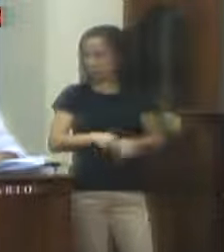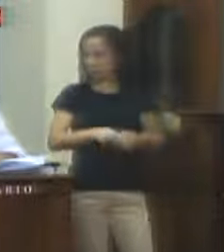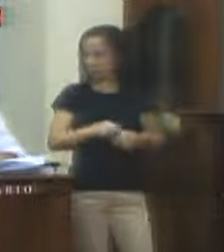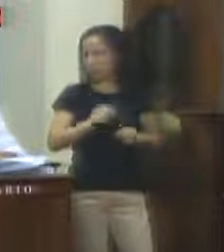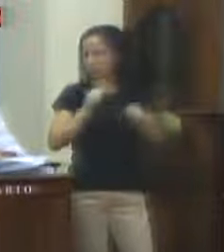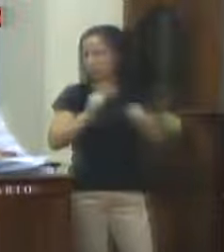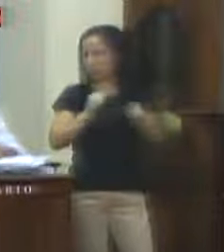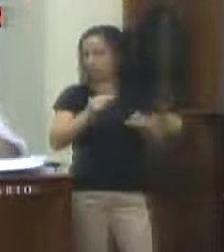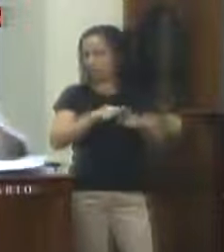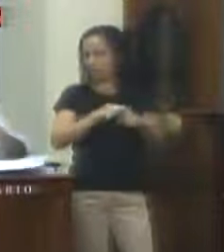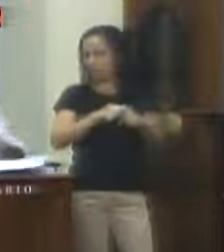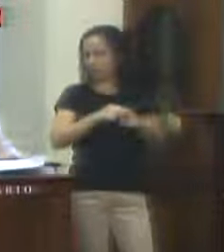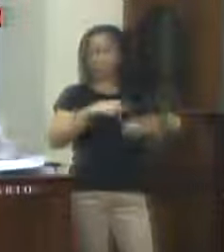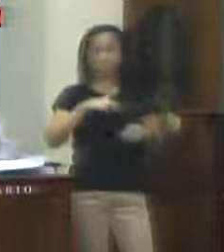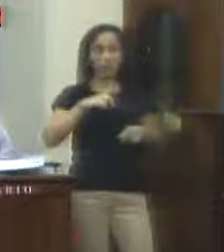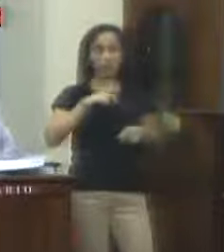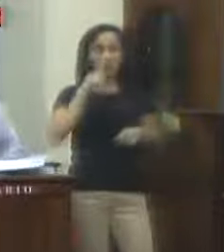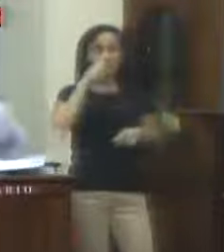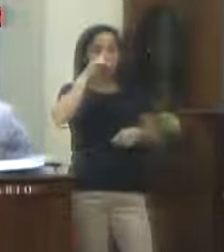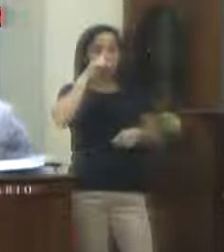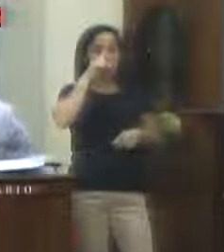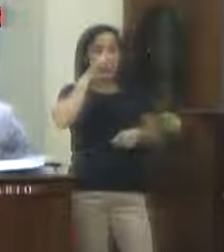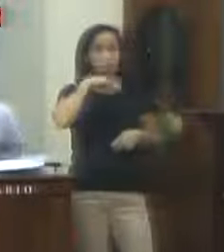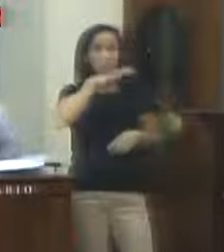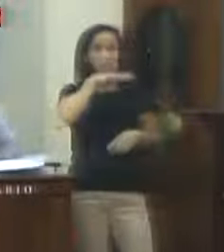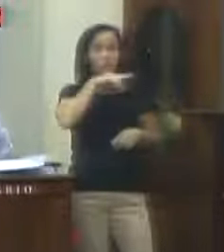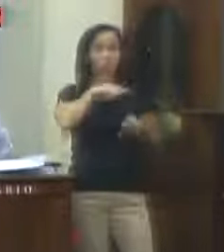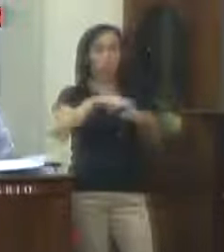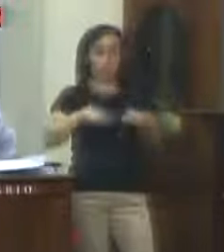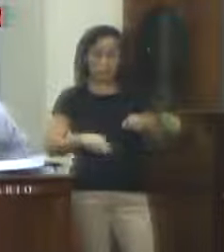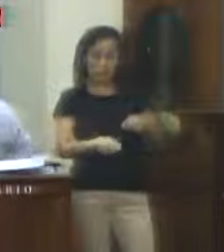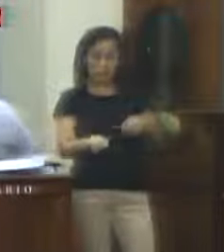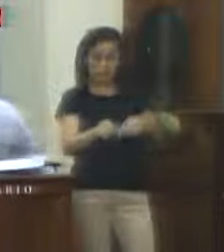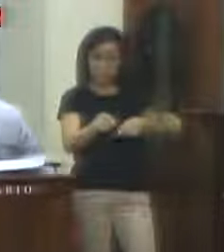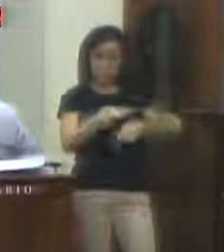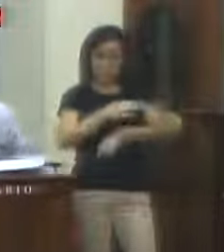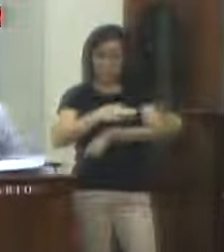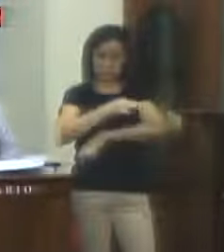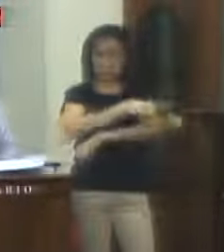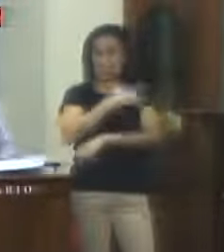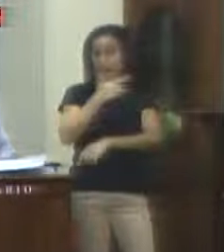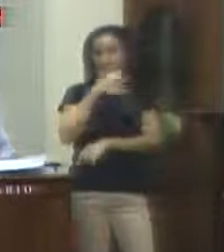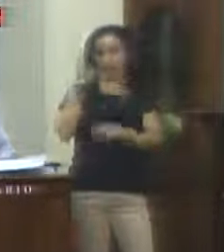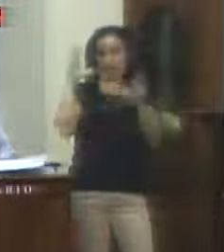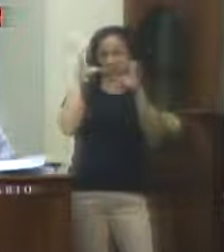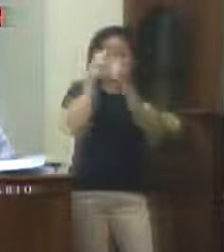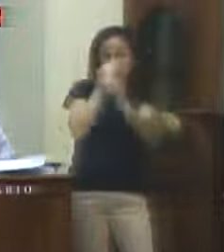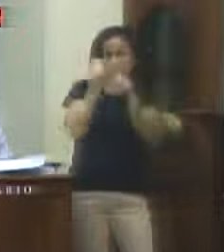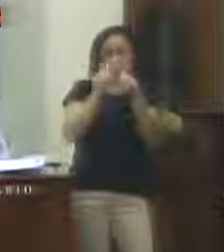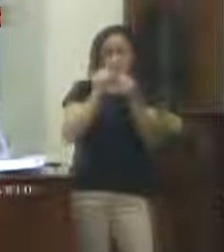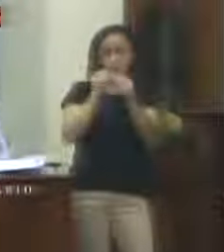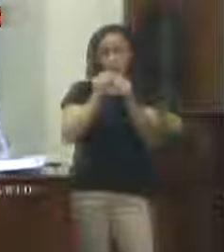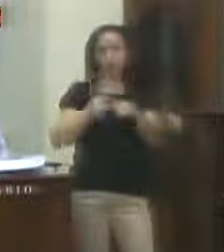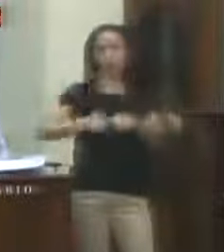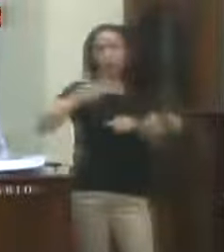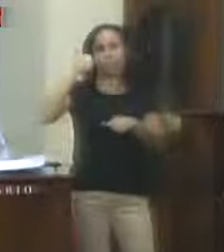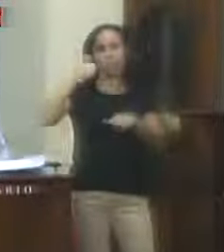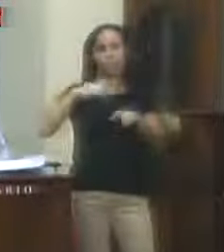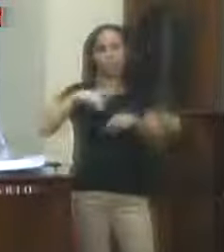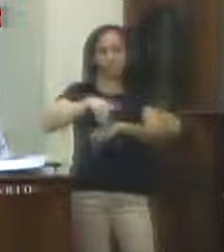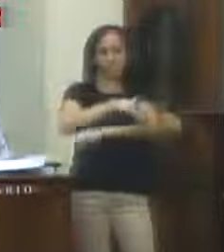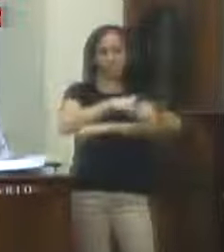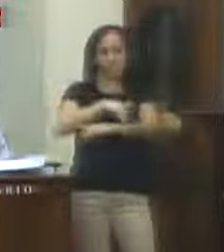podendo assim ocorrer risco de acidentes com animais peçonhentos devido à falta de iluminação. Além de melhorar o percurso, a